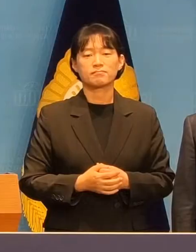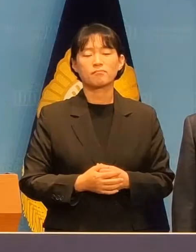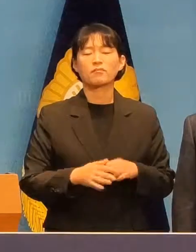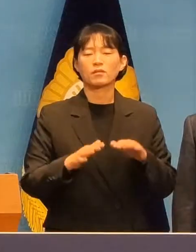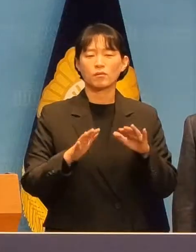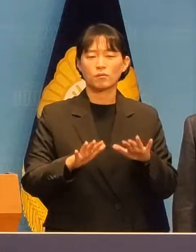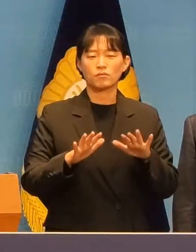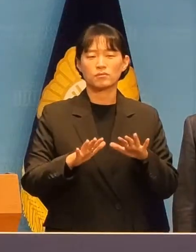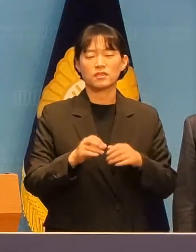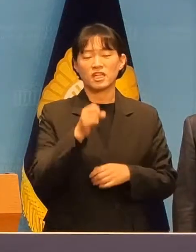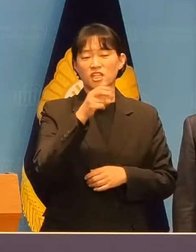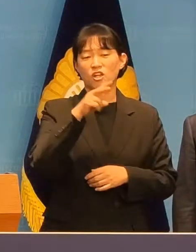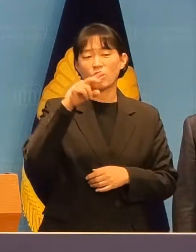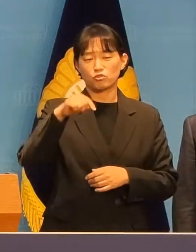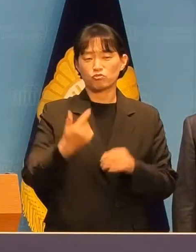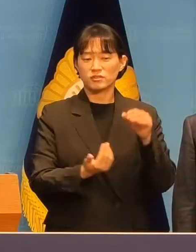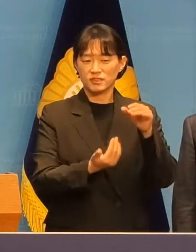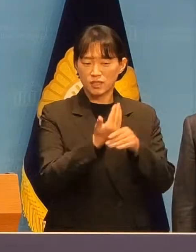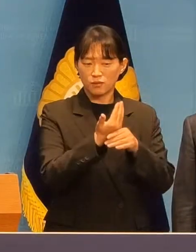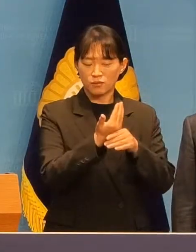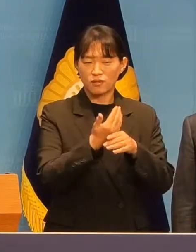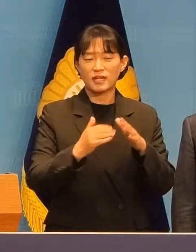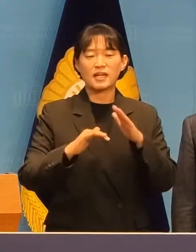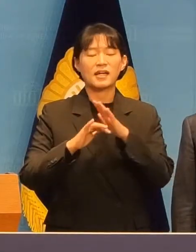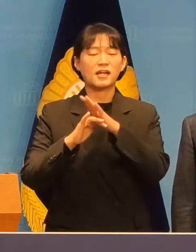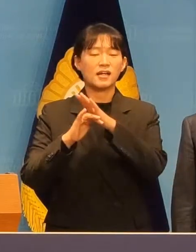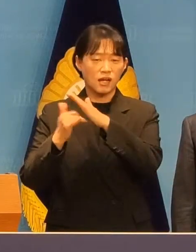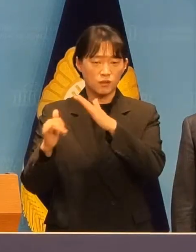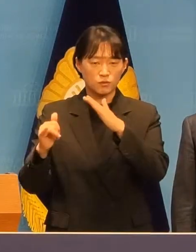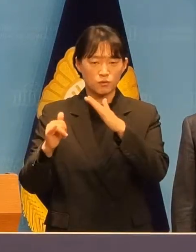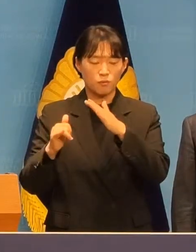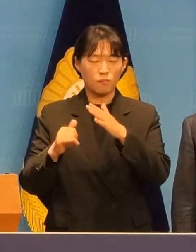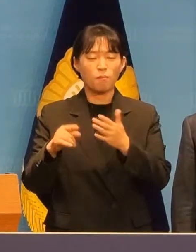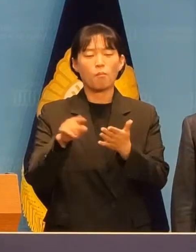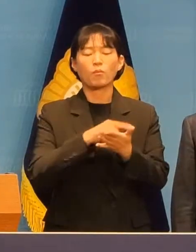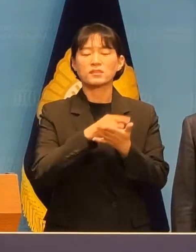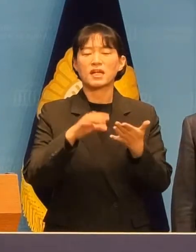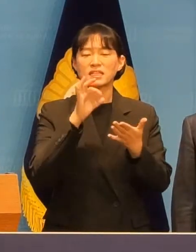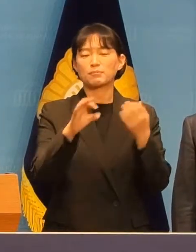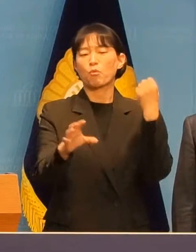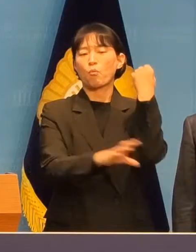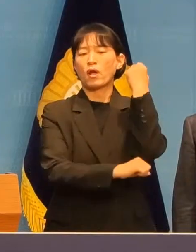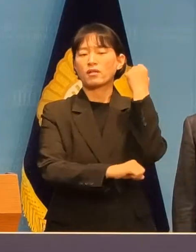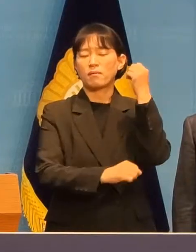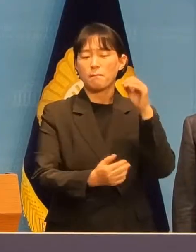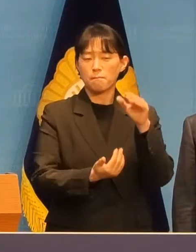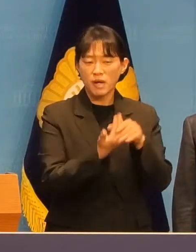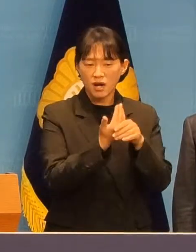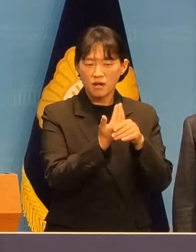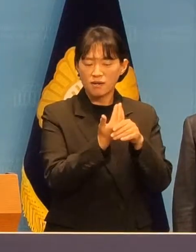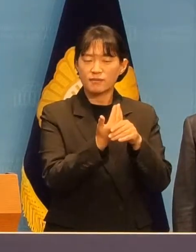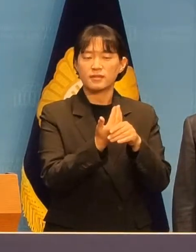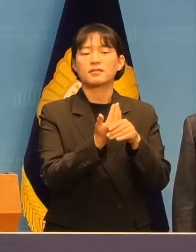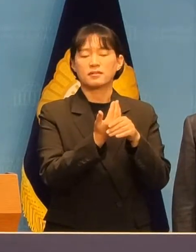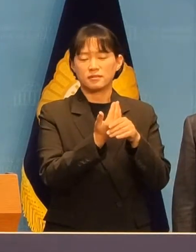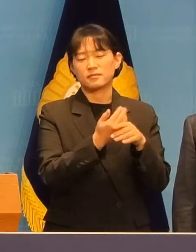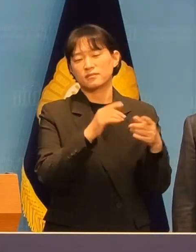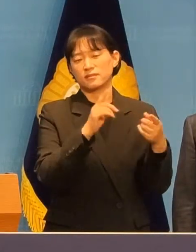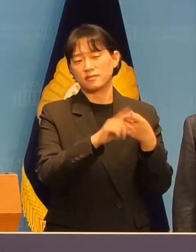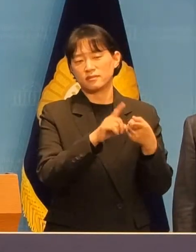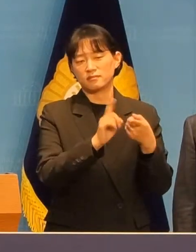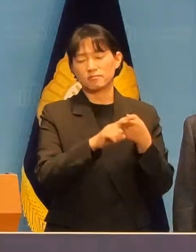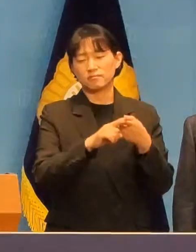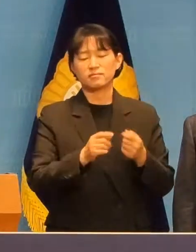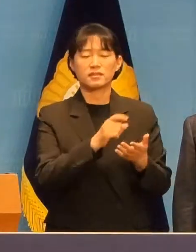오늘은 여순 사건 유족 보상금 횡령 사건, 횡령 의혹 사건에